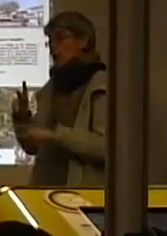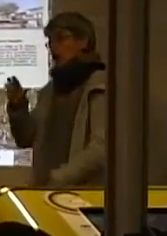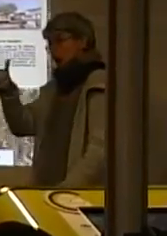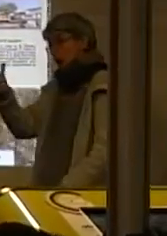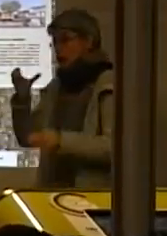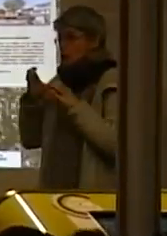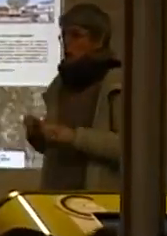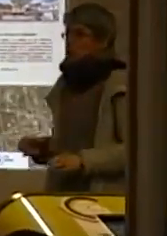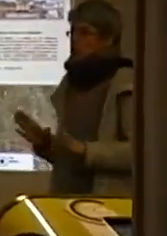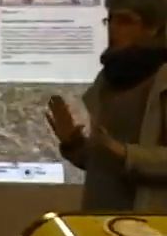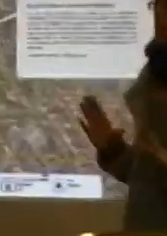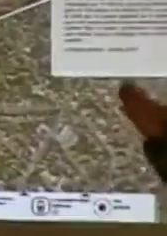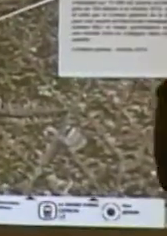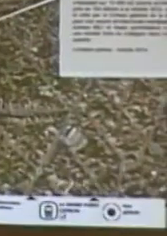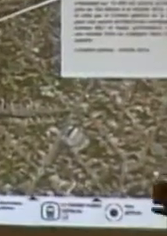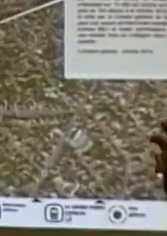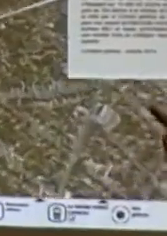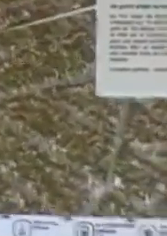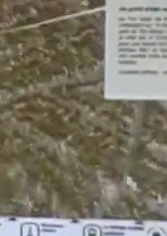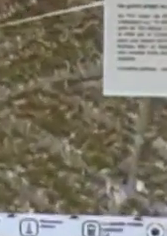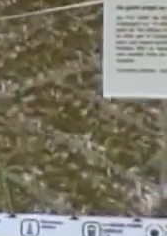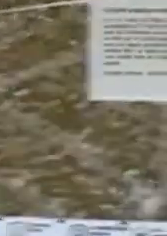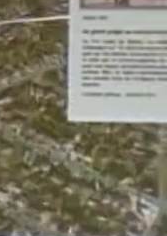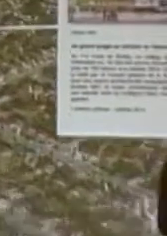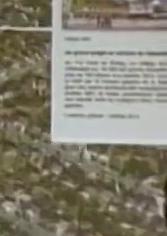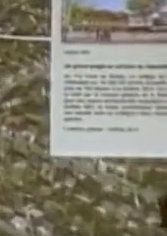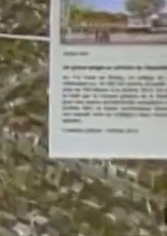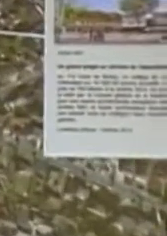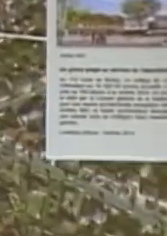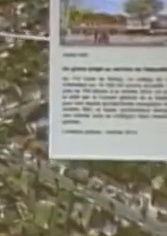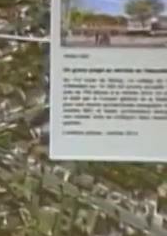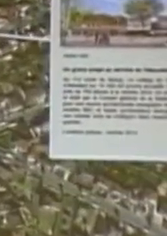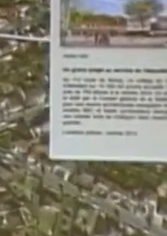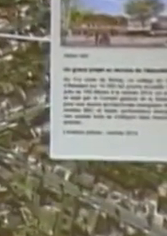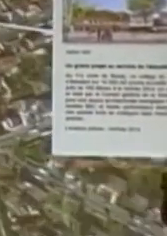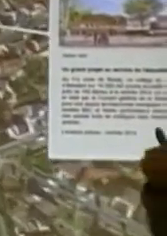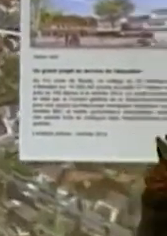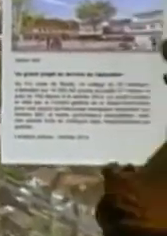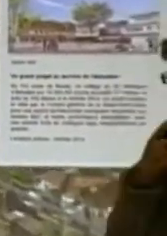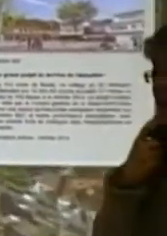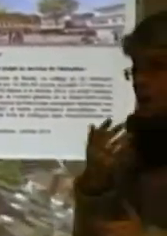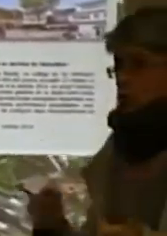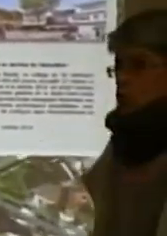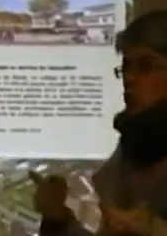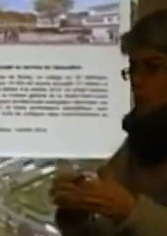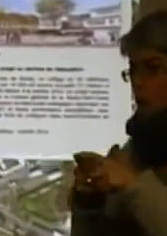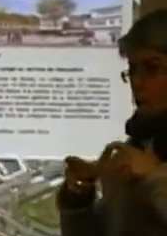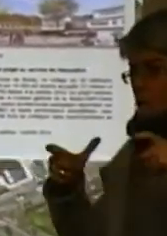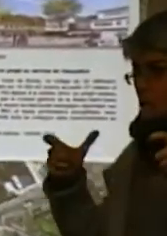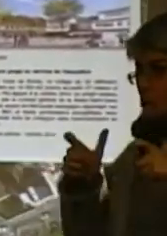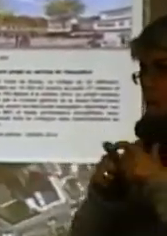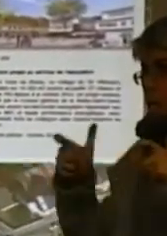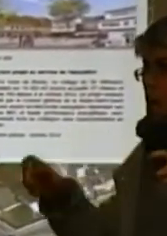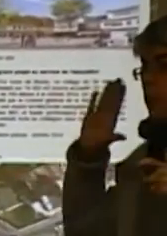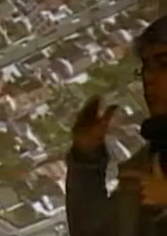un seul collège. C'est le collège du parc et c'est le dernier collège dans le département qui existe à plus de 1000 élèves. Donc,